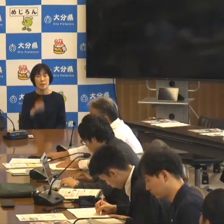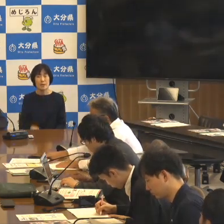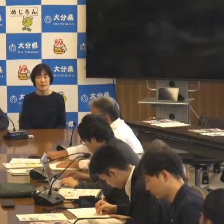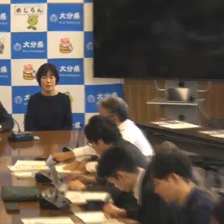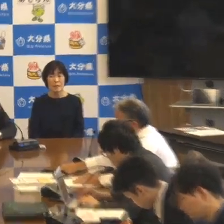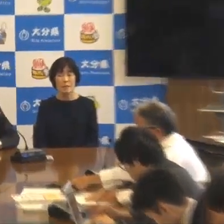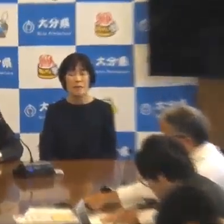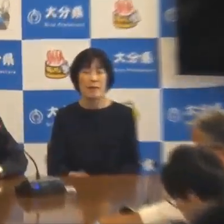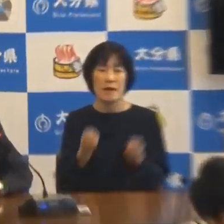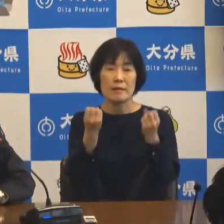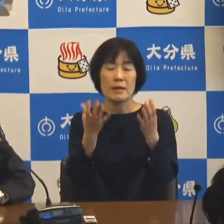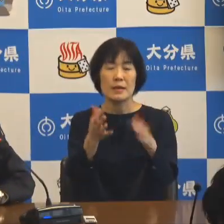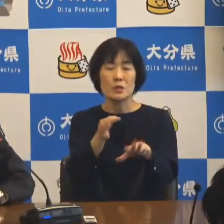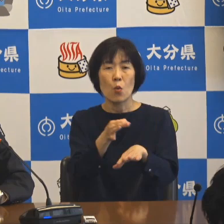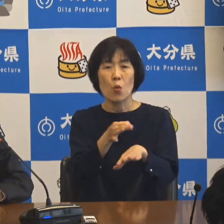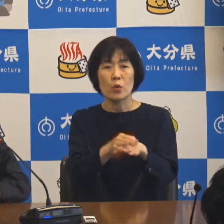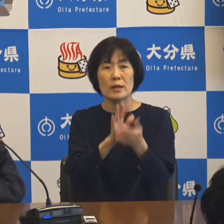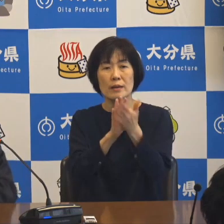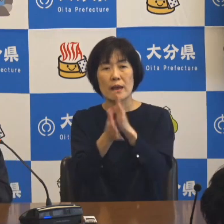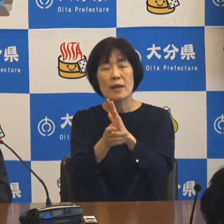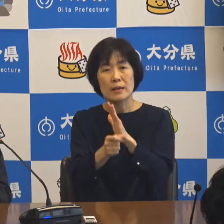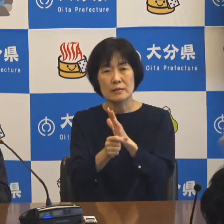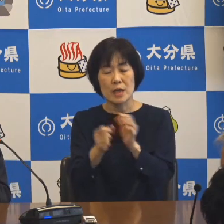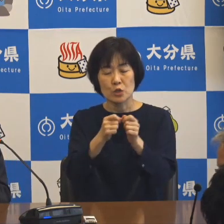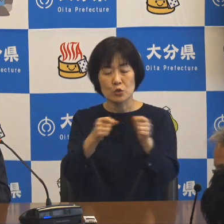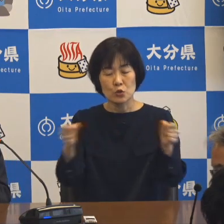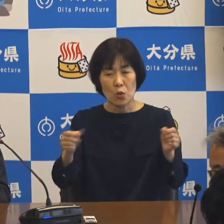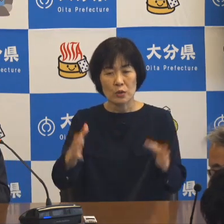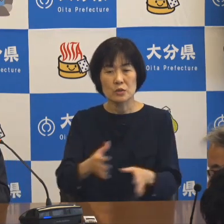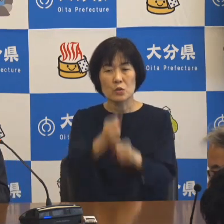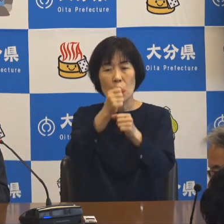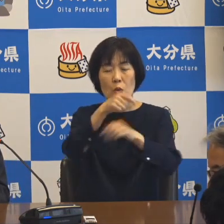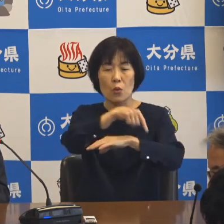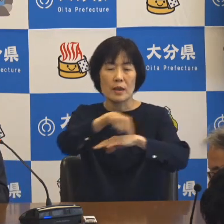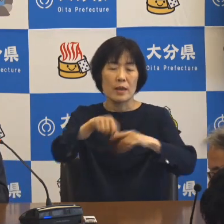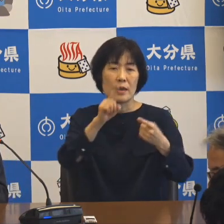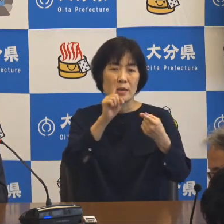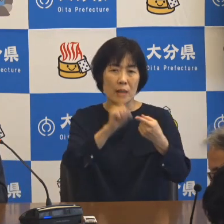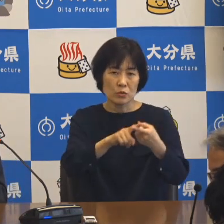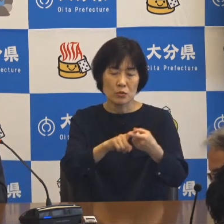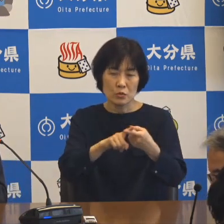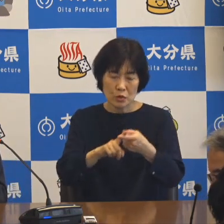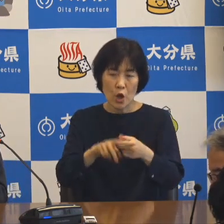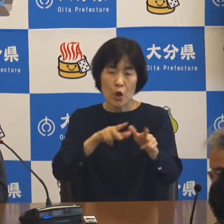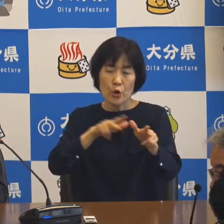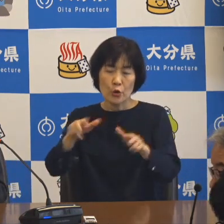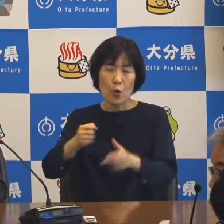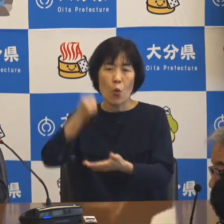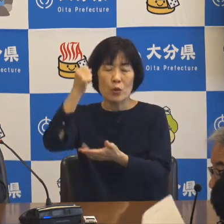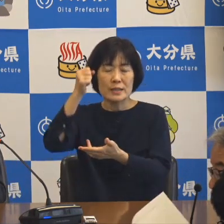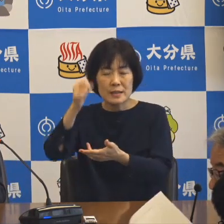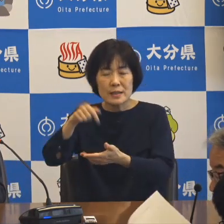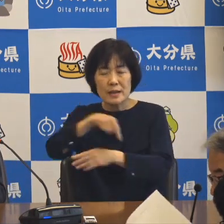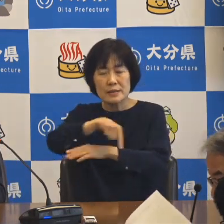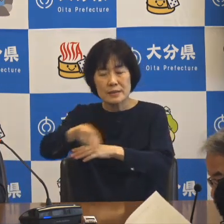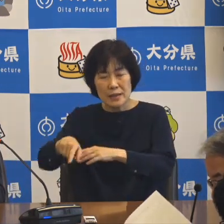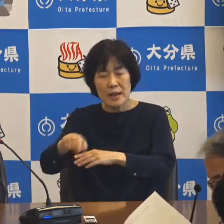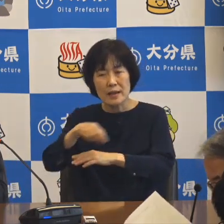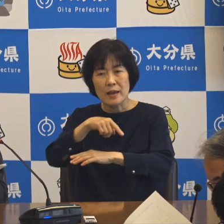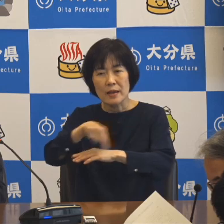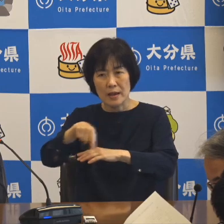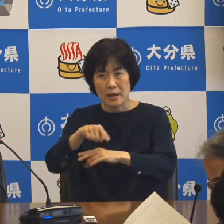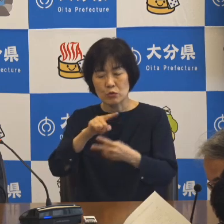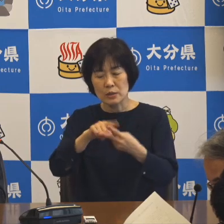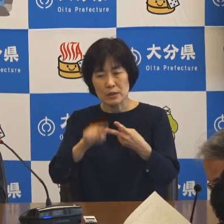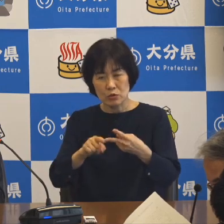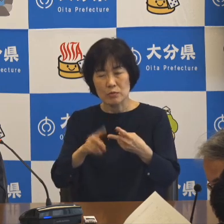大分県長期総合計画と大分県行財政改革計画のパブリックコメントの実施